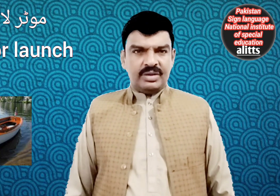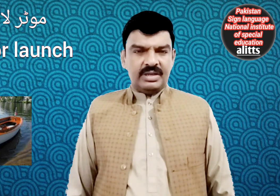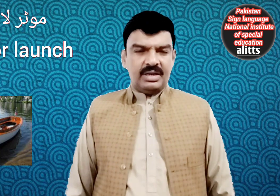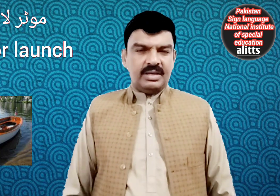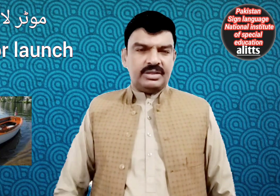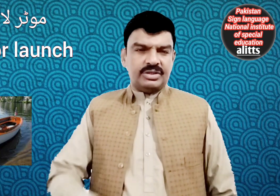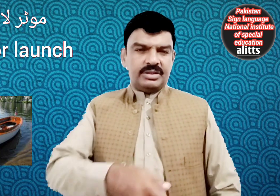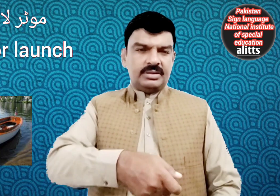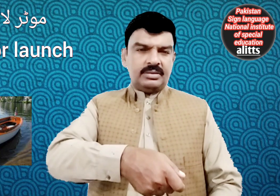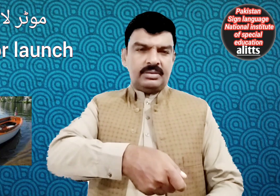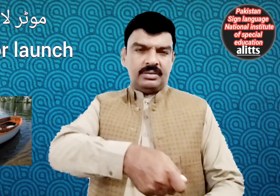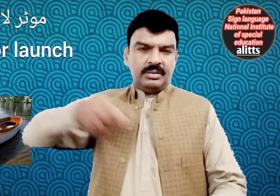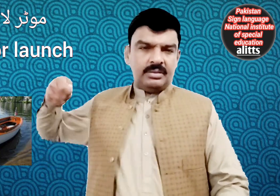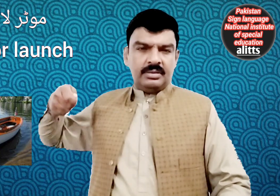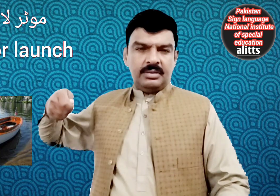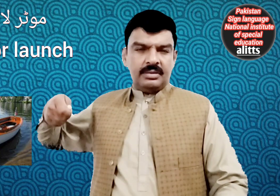मोटर लॉन्च।